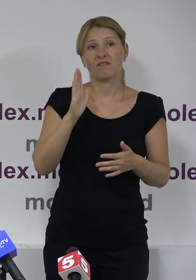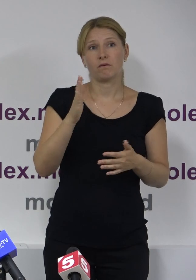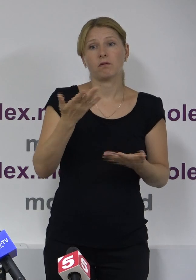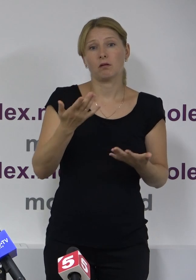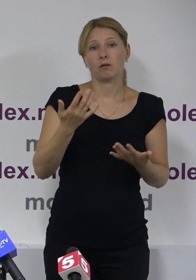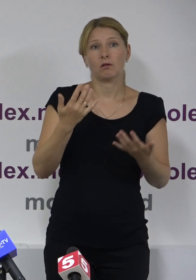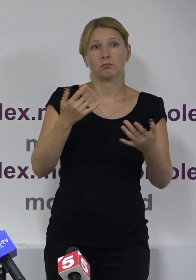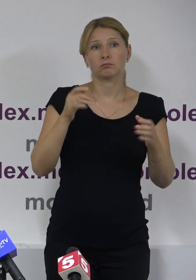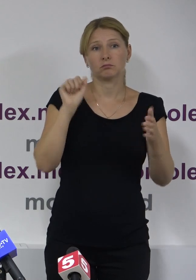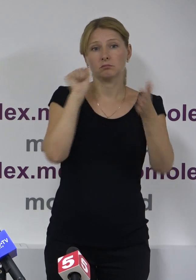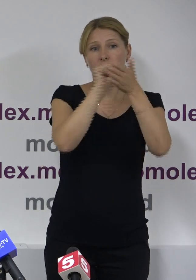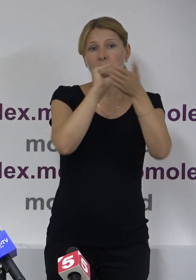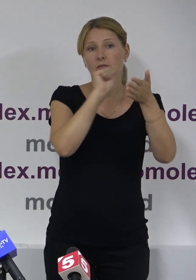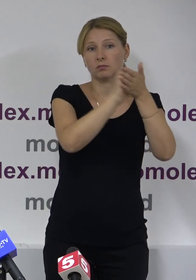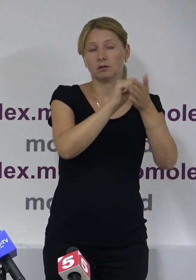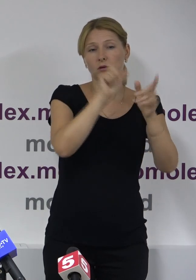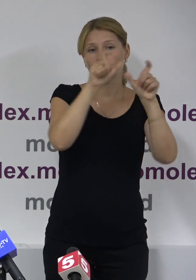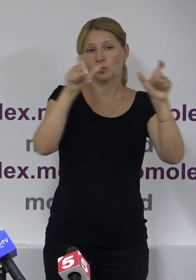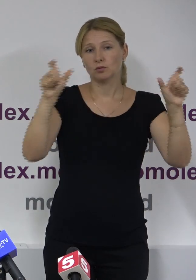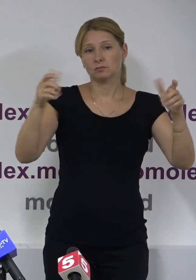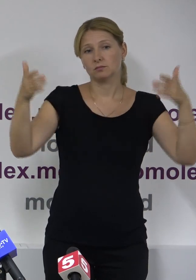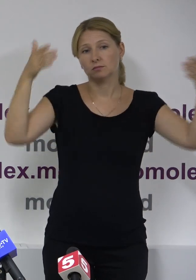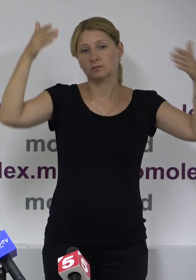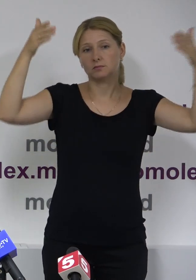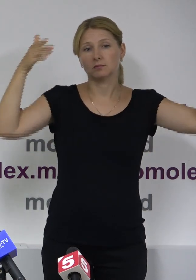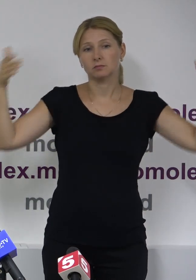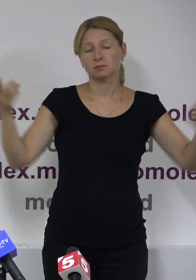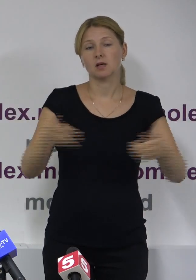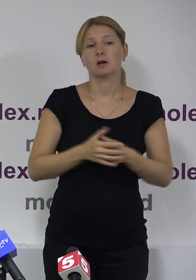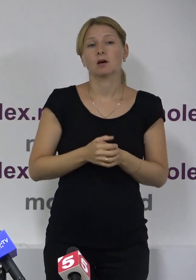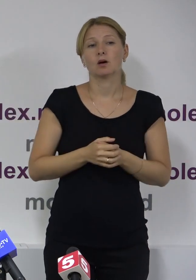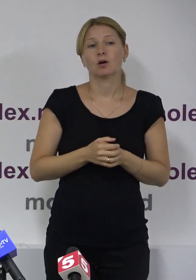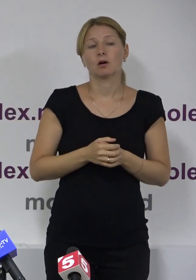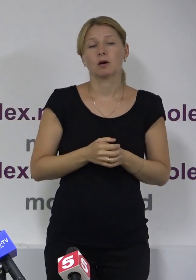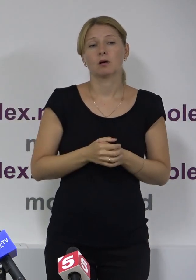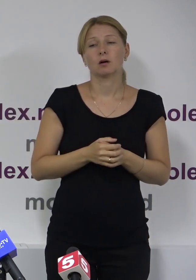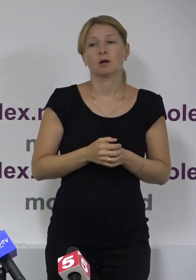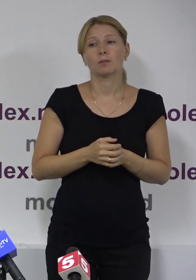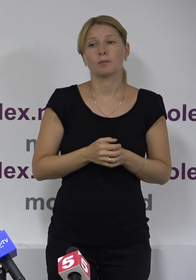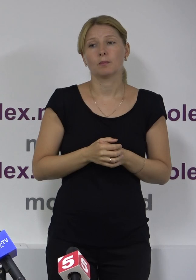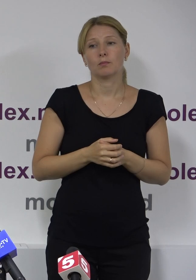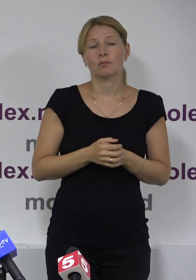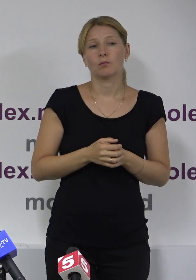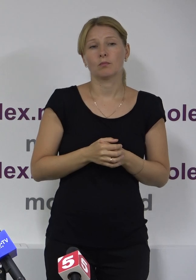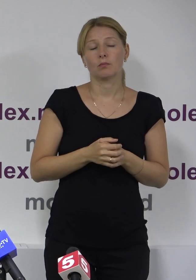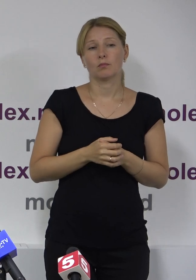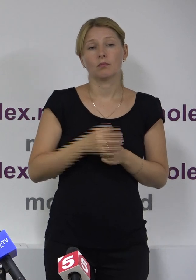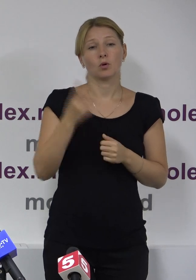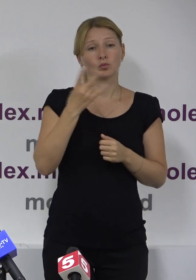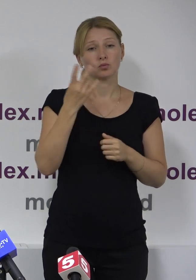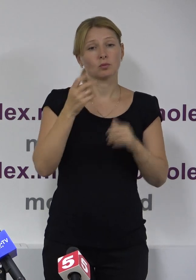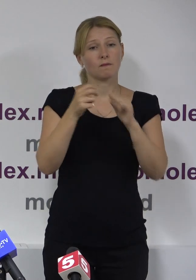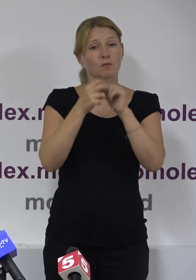și în prezent, deși a fost anunțată că ar dura până la, sau o bună parte din activități urmau să se încheie pe 18